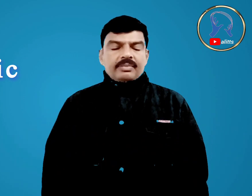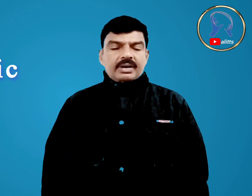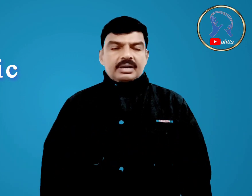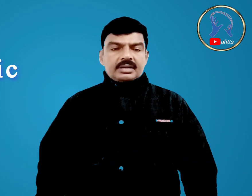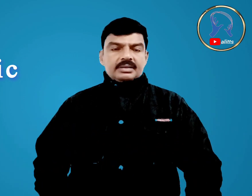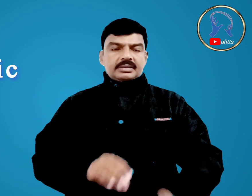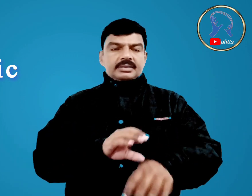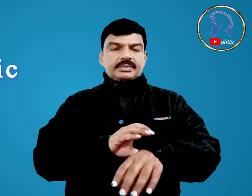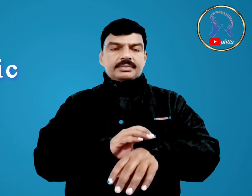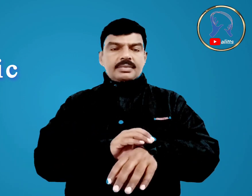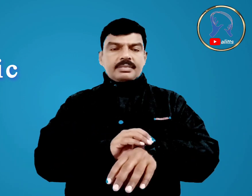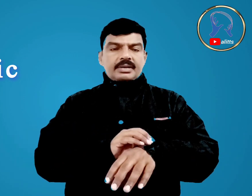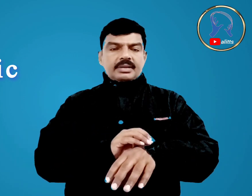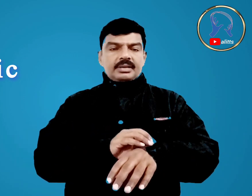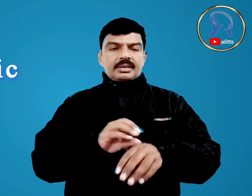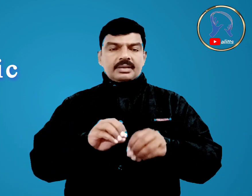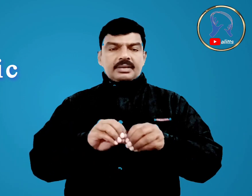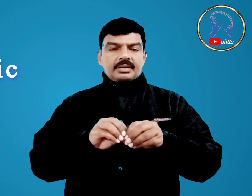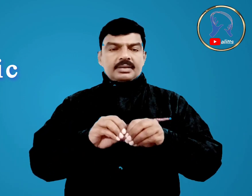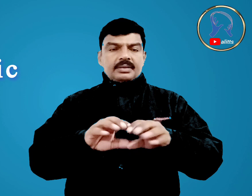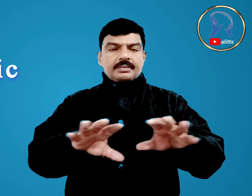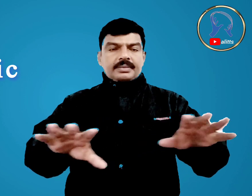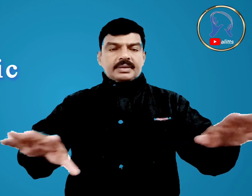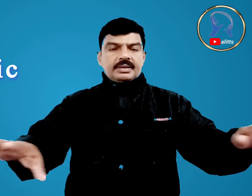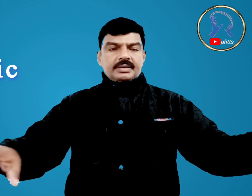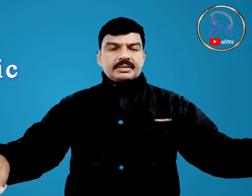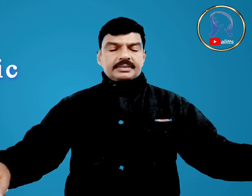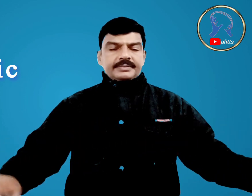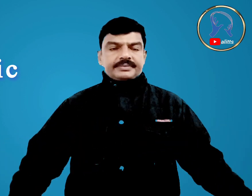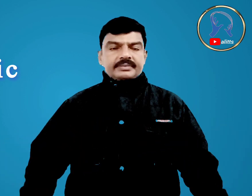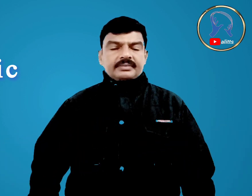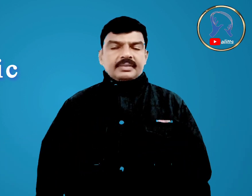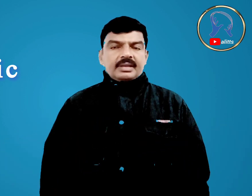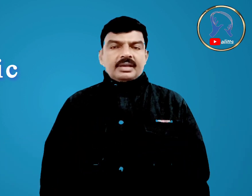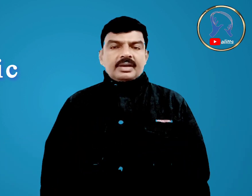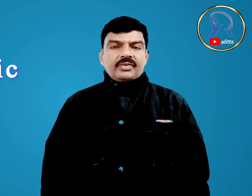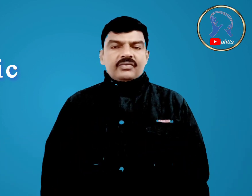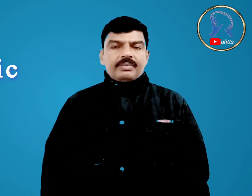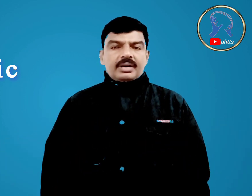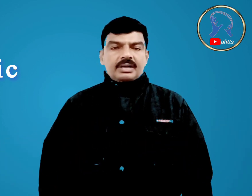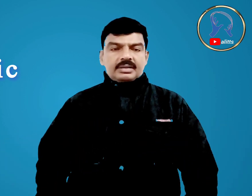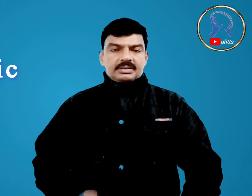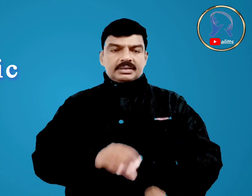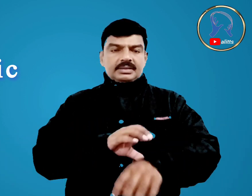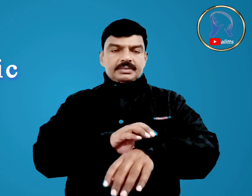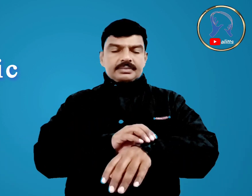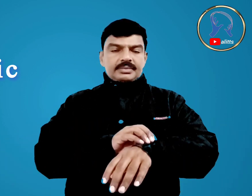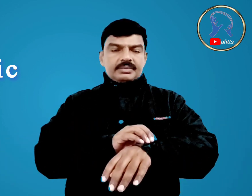वबा बीमारी फैलना। वबा